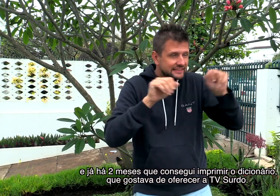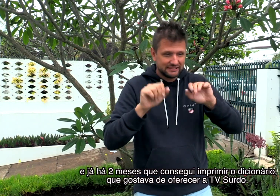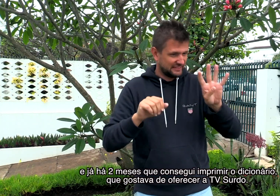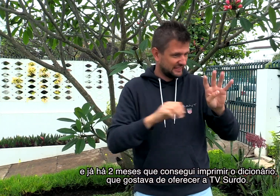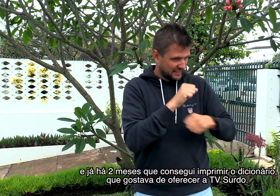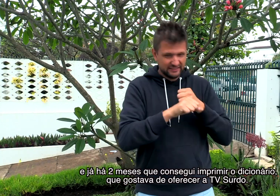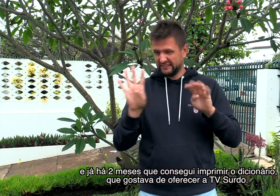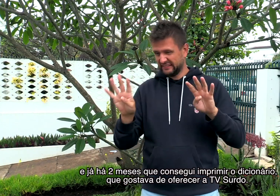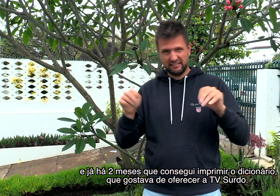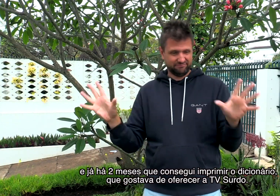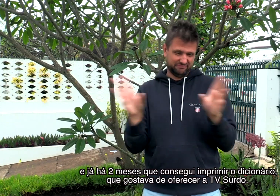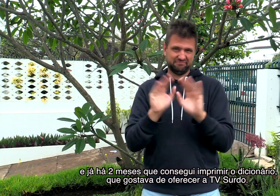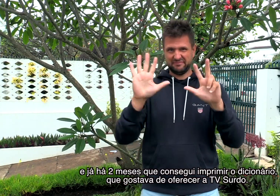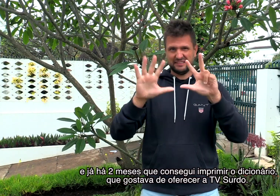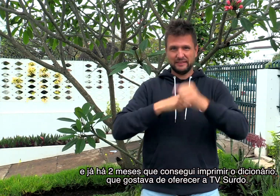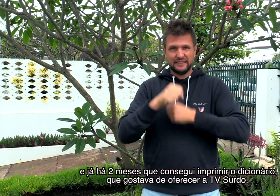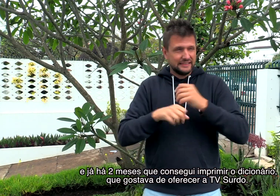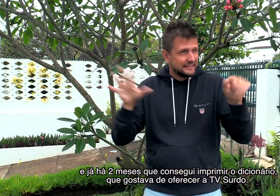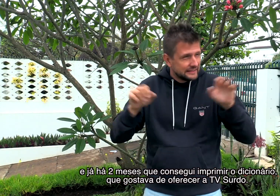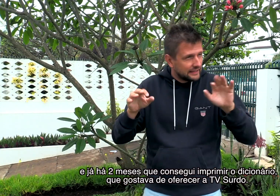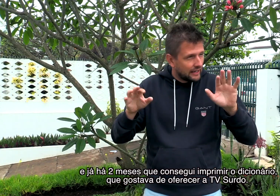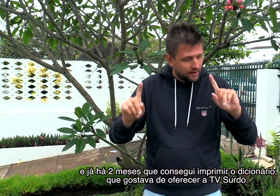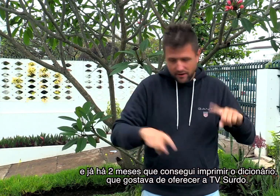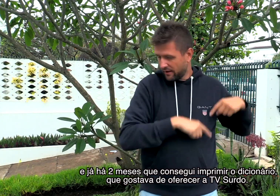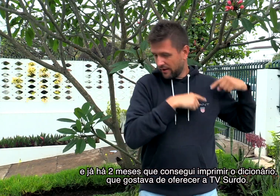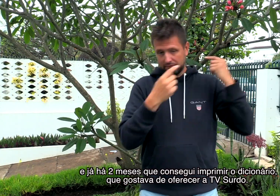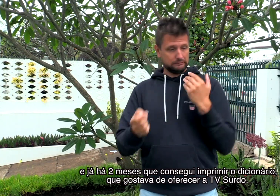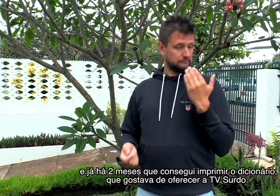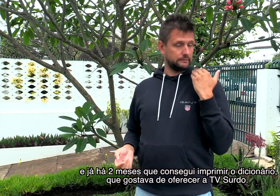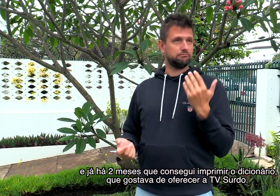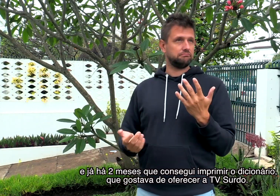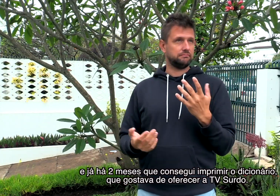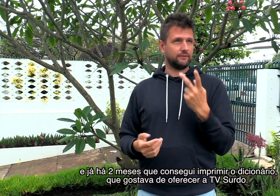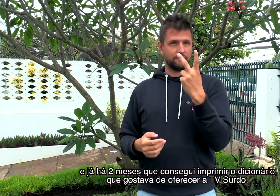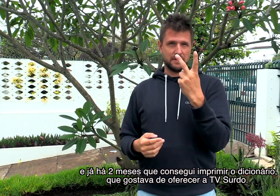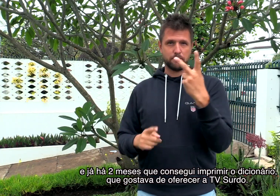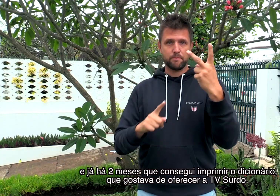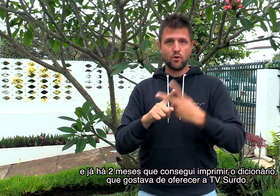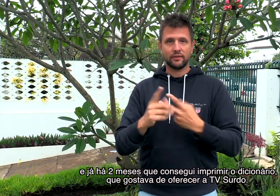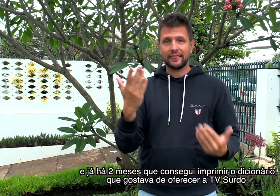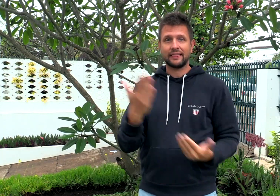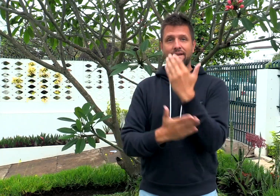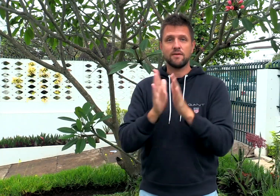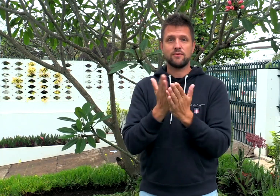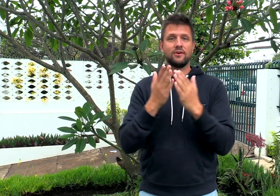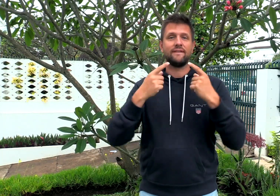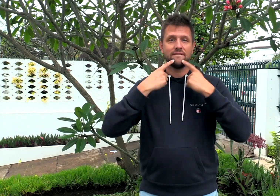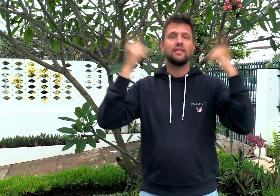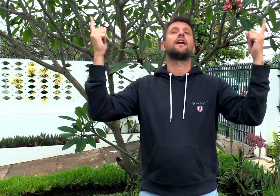anos. E já há 2 meses que consegui imprimir o dicionário que gostava de oferecer à TV Surdo.